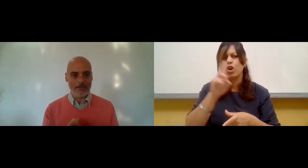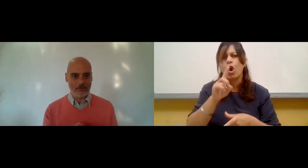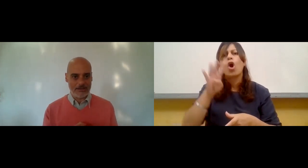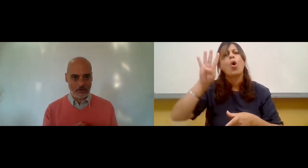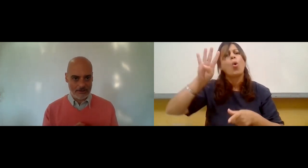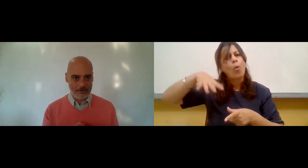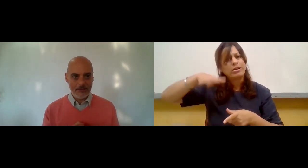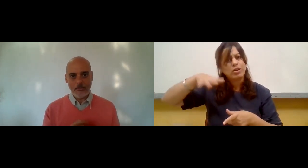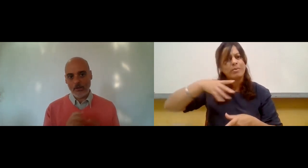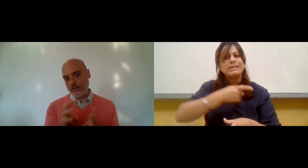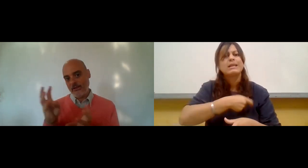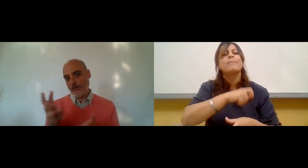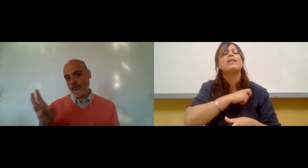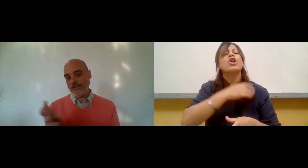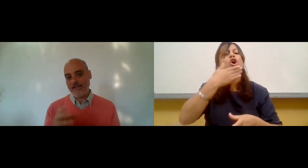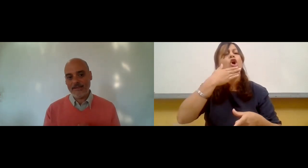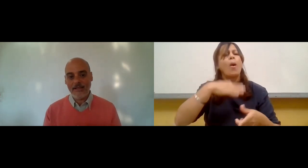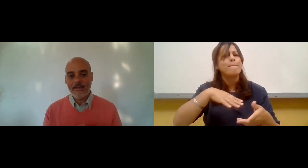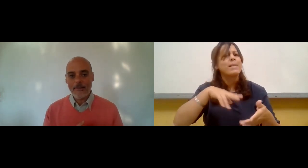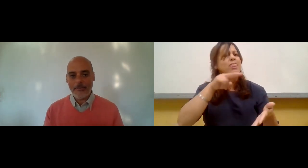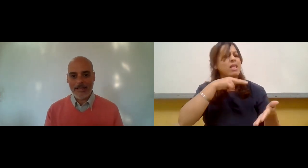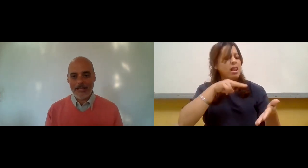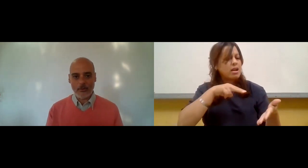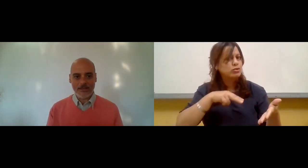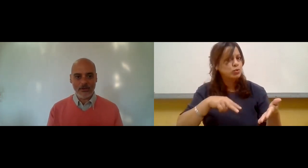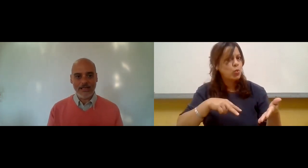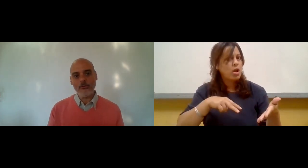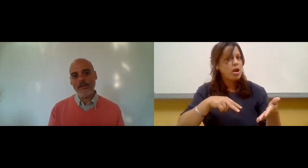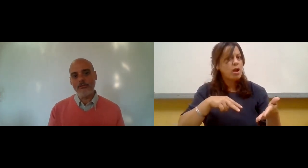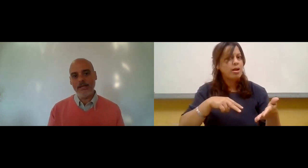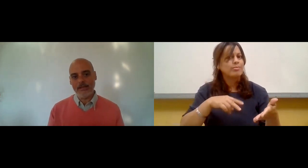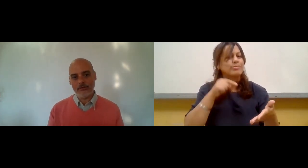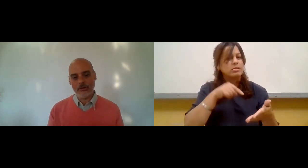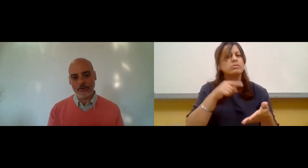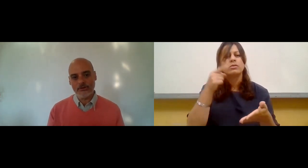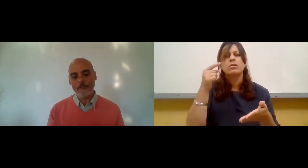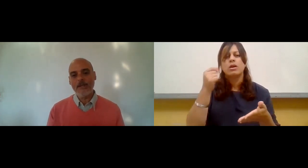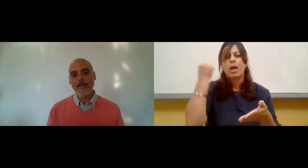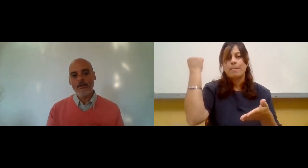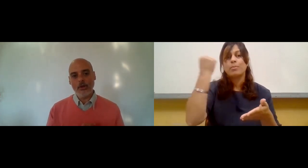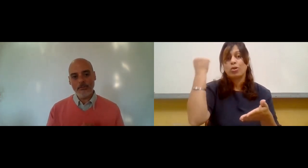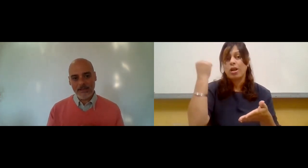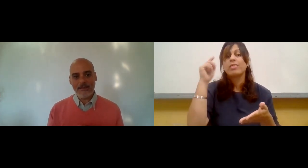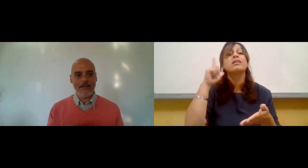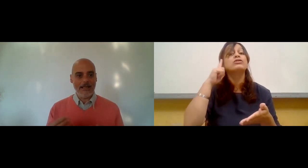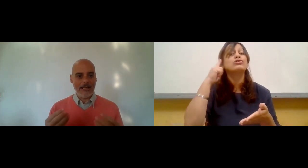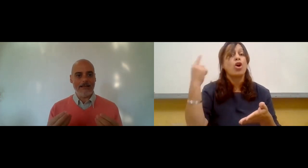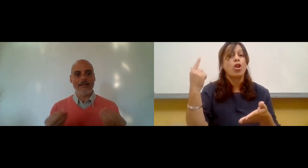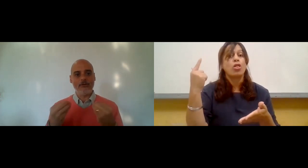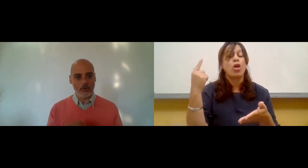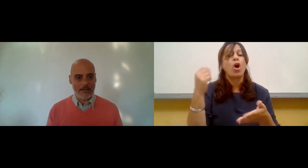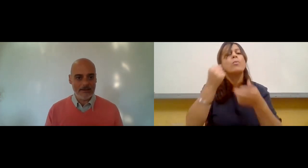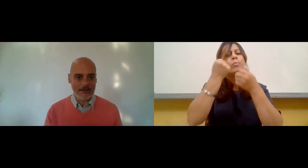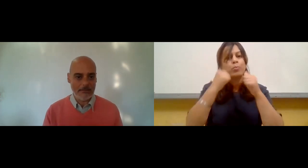español comprensión lectora. Porque lo que nos interesa para la formación en la TUILSU es que los sordos dominen